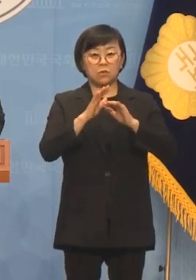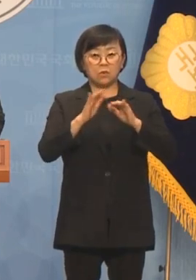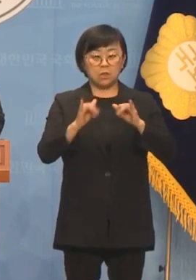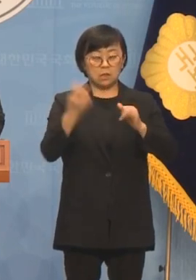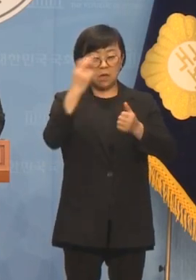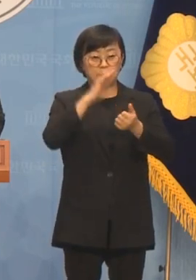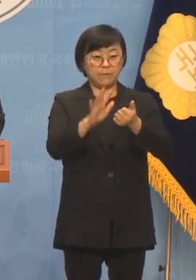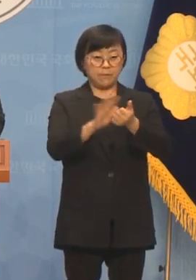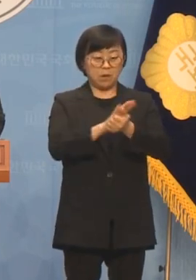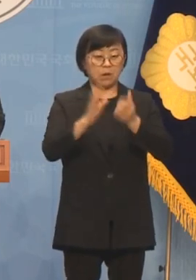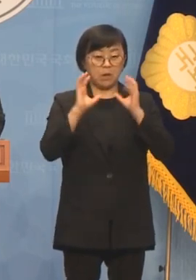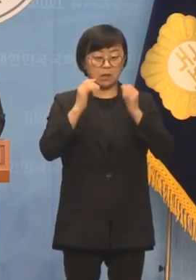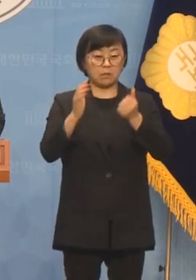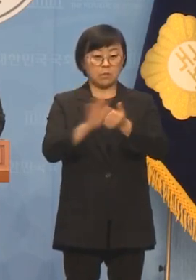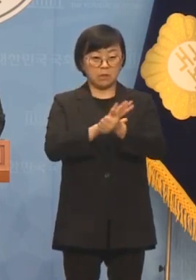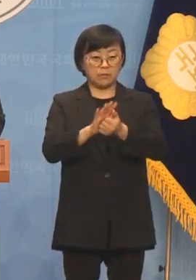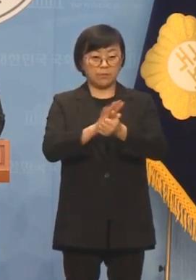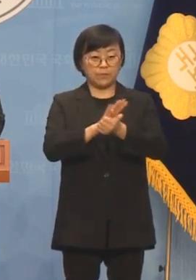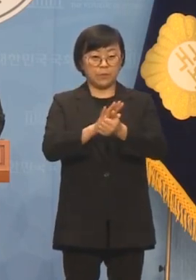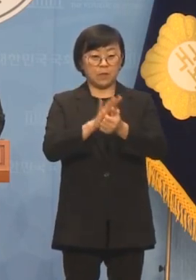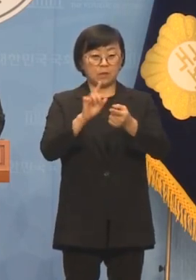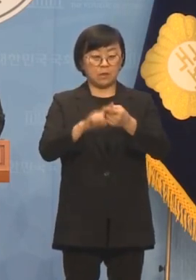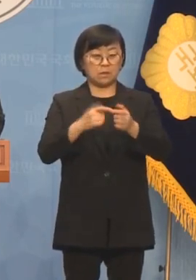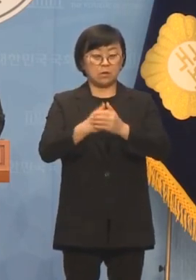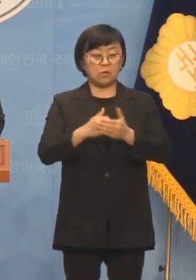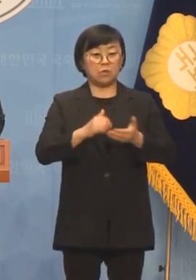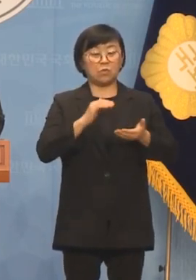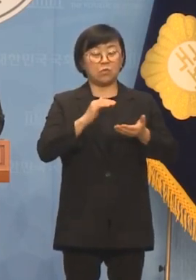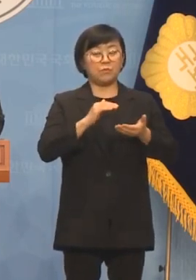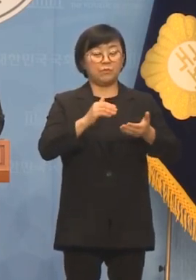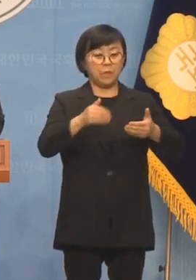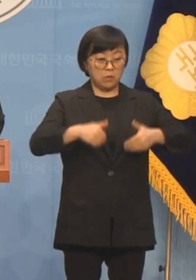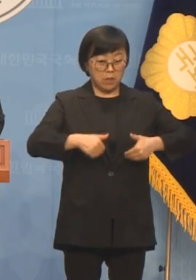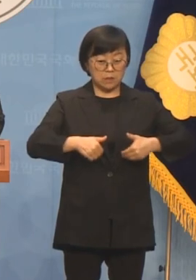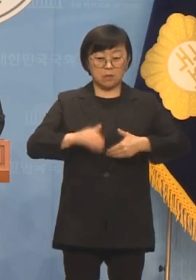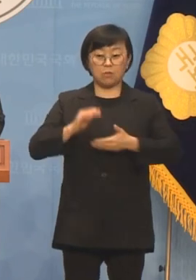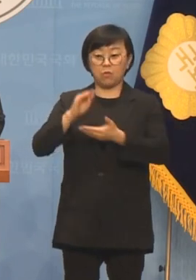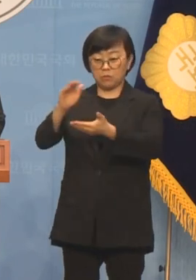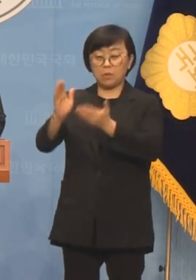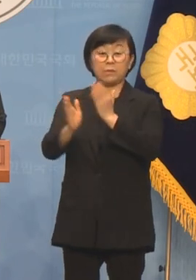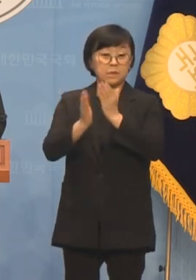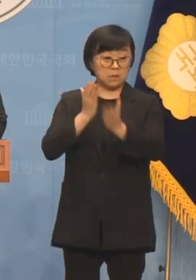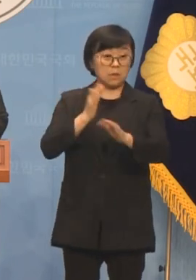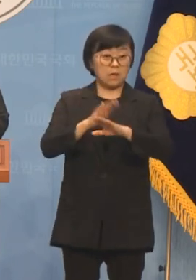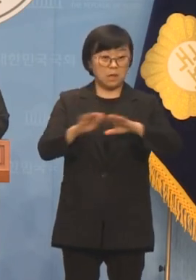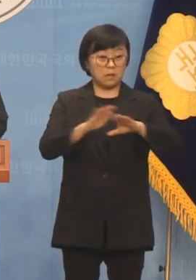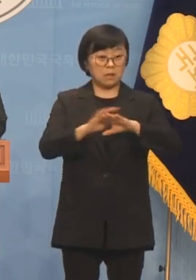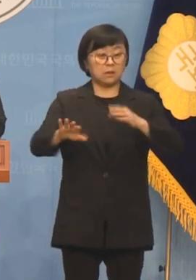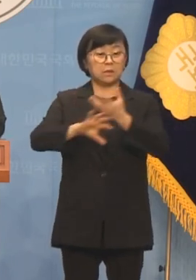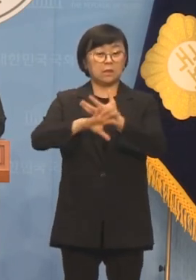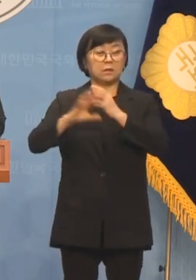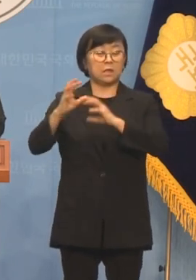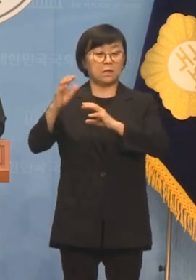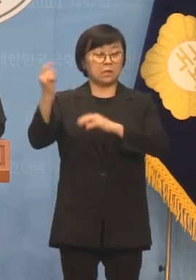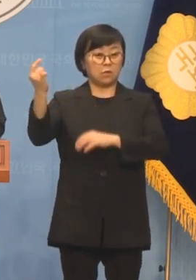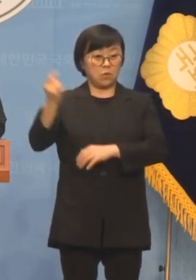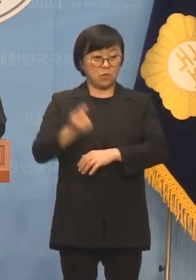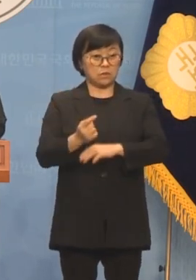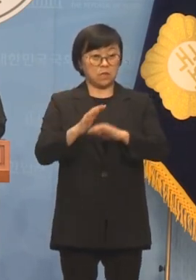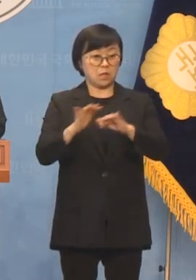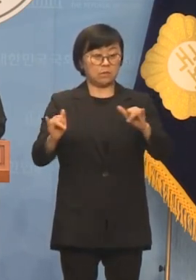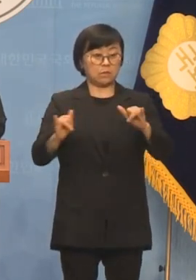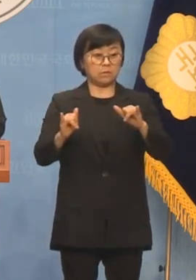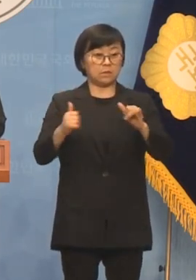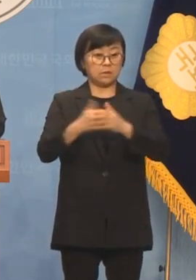육아 등 돌봄 서비스 분야 소요, 공급의 불일치 해결 방안으로 외국 인력